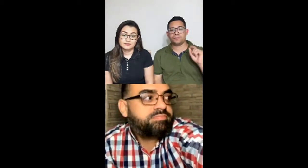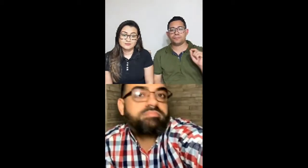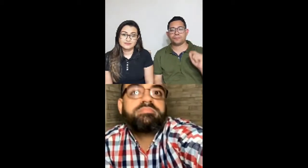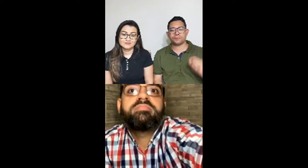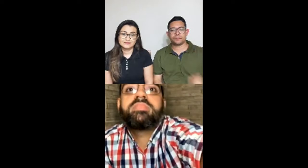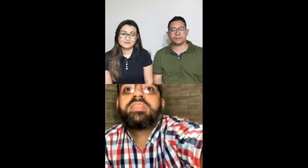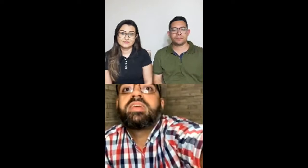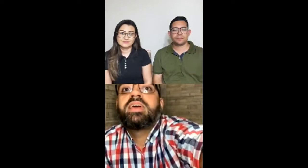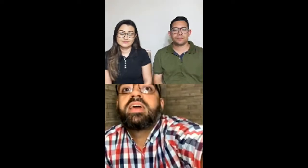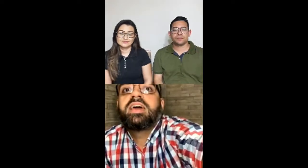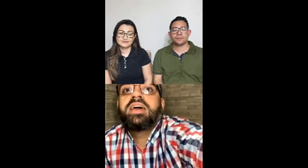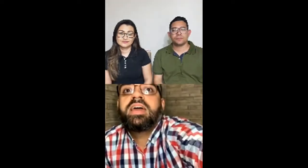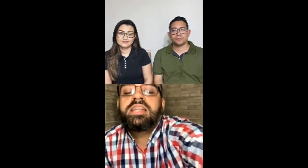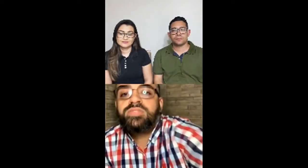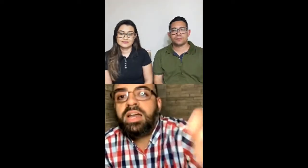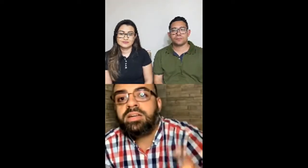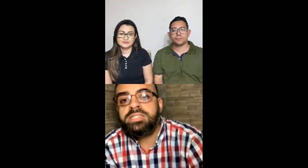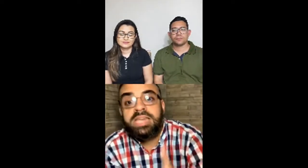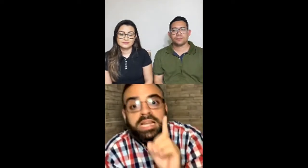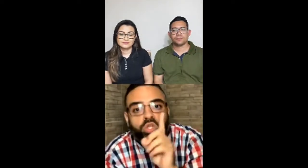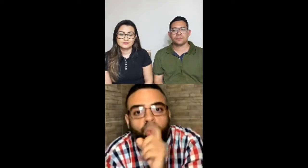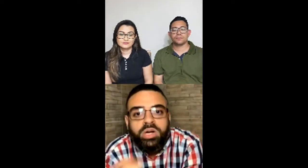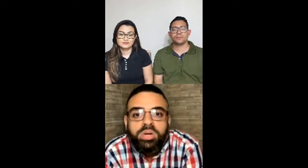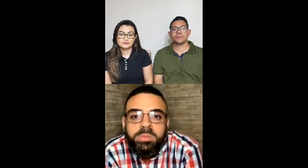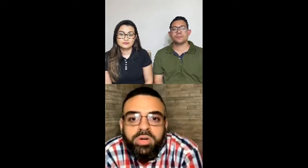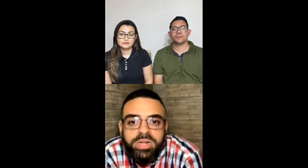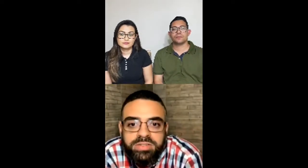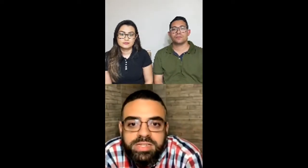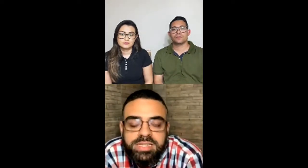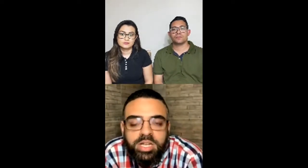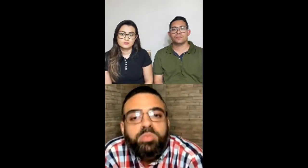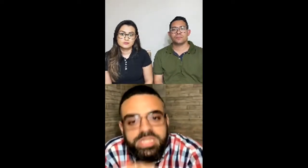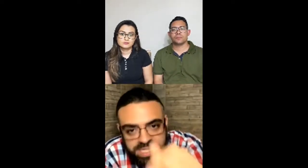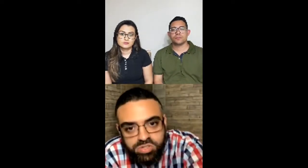o que aconteceu? Nessa época,